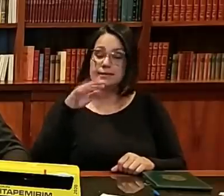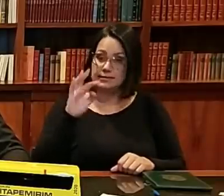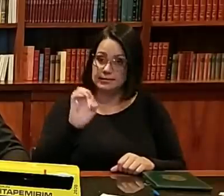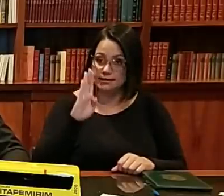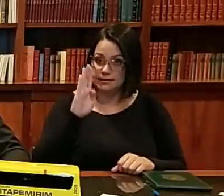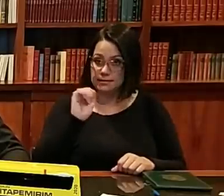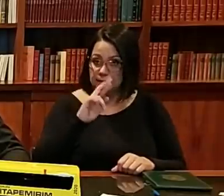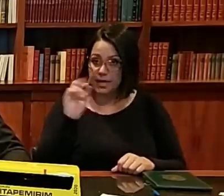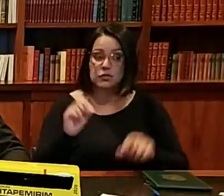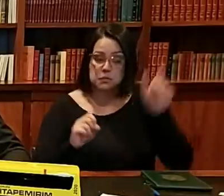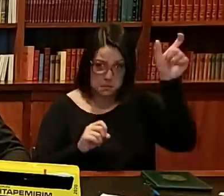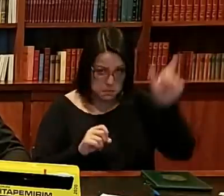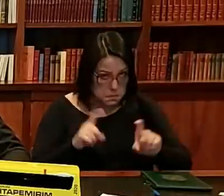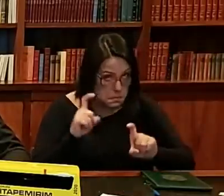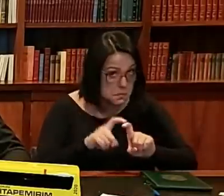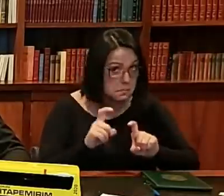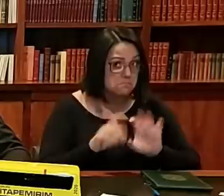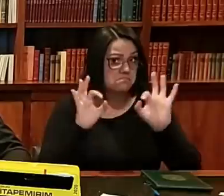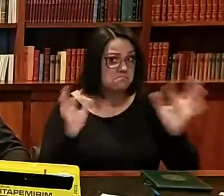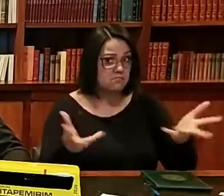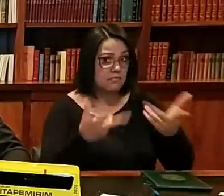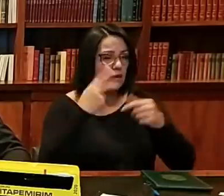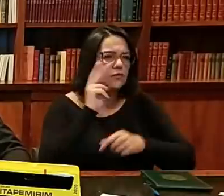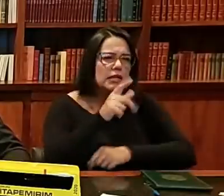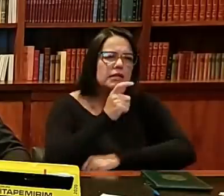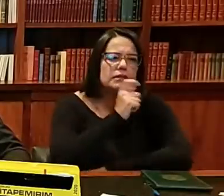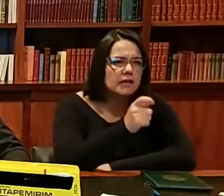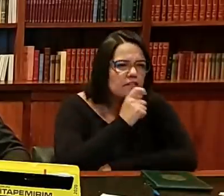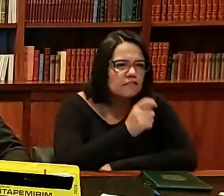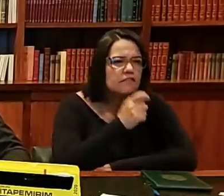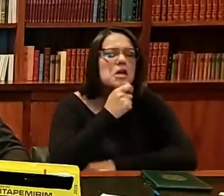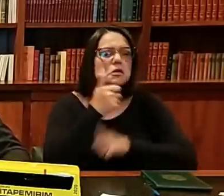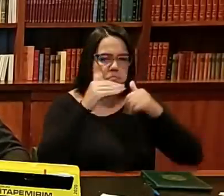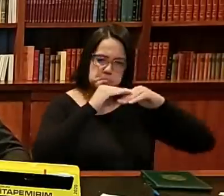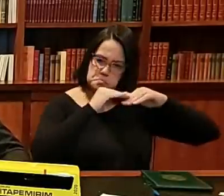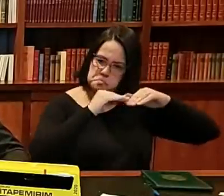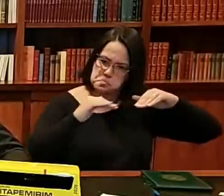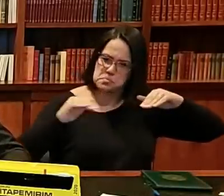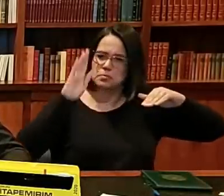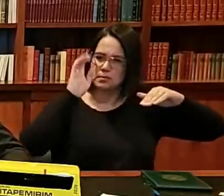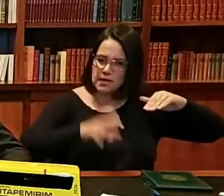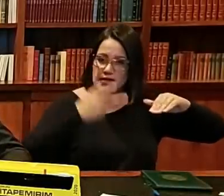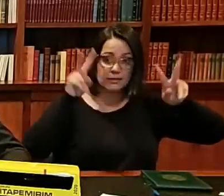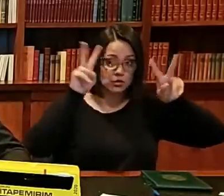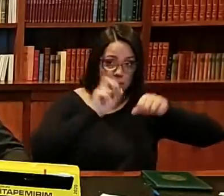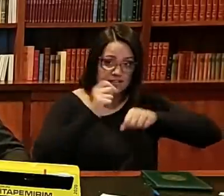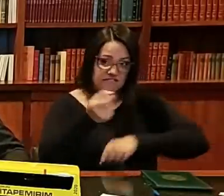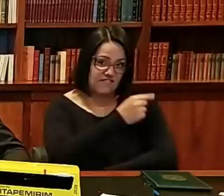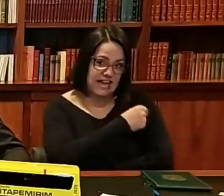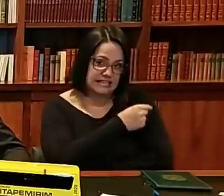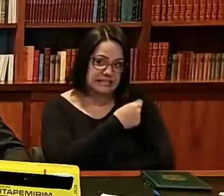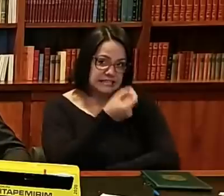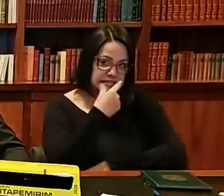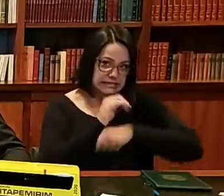hoje ele falando, dando entrevista sobre essa questão da vacina. Realmente uma pessoa bastante equilibrada. Quem reclama